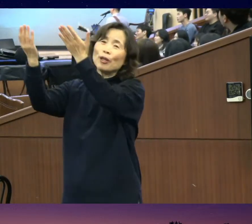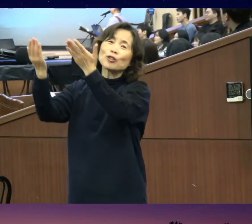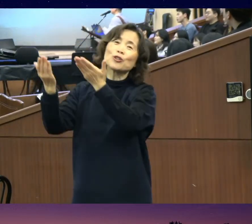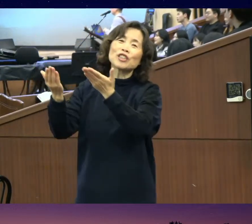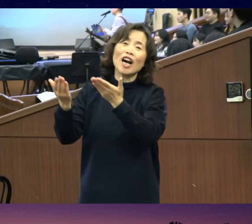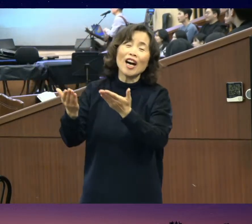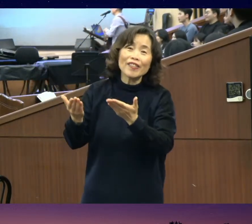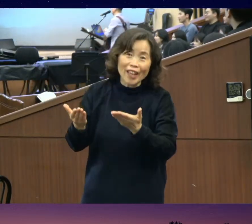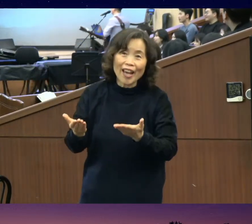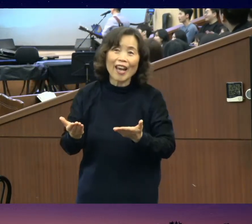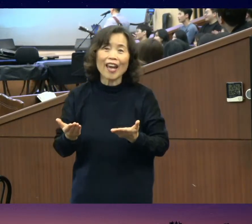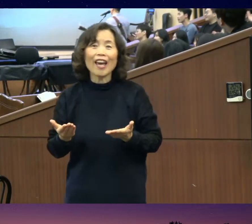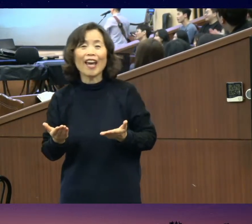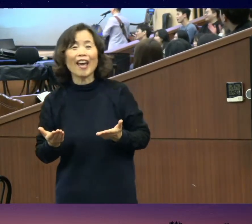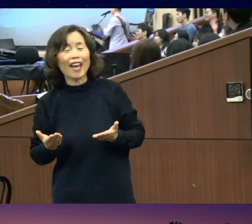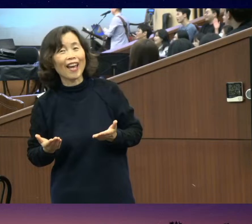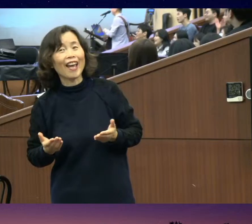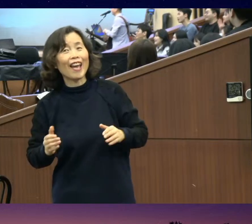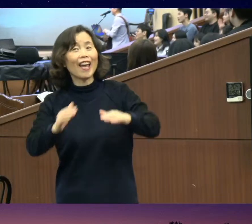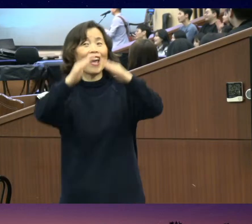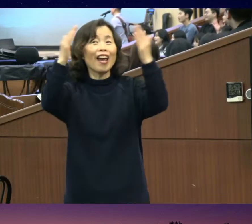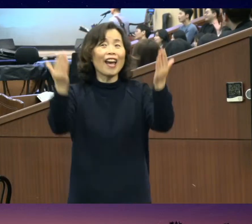생명 주셨네